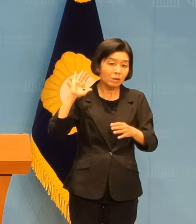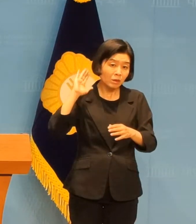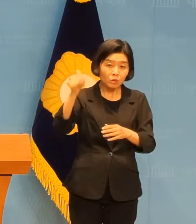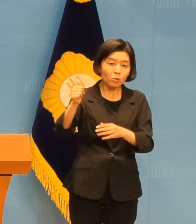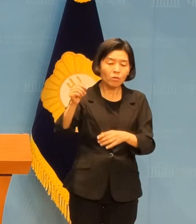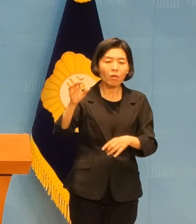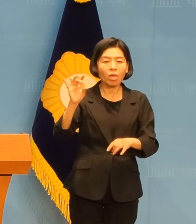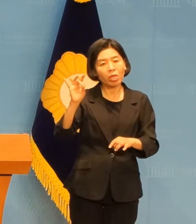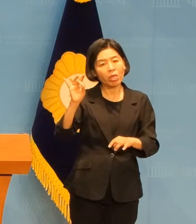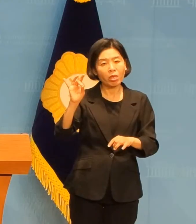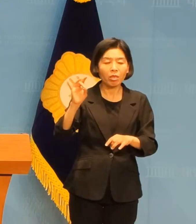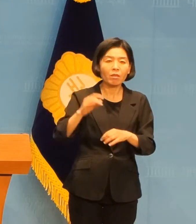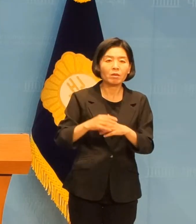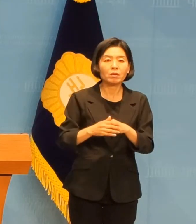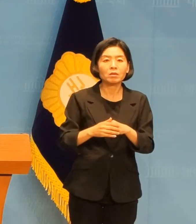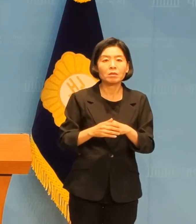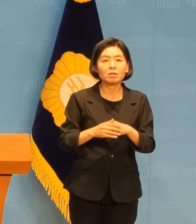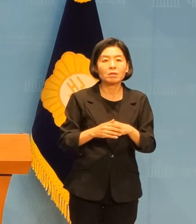국민의힘은 제가